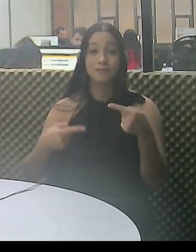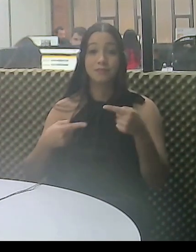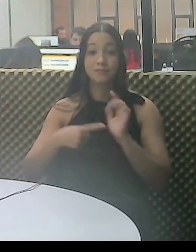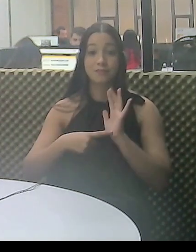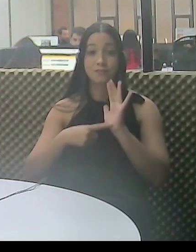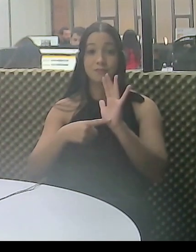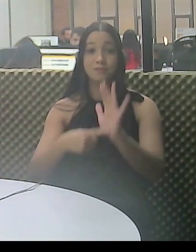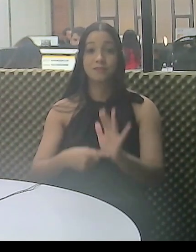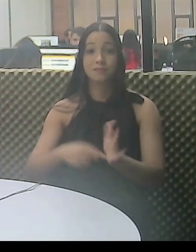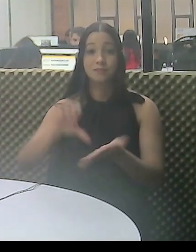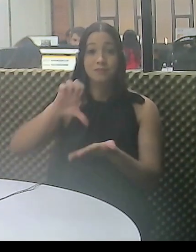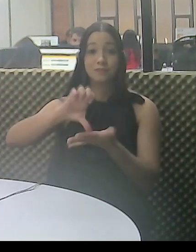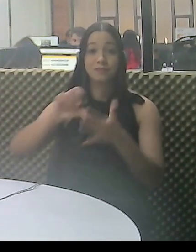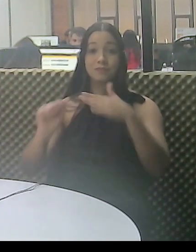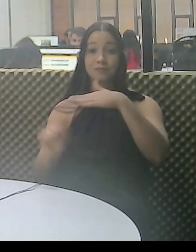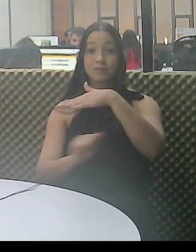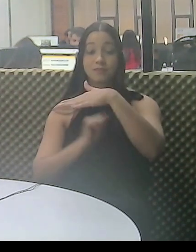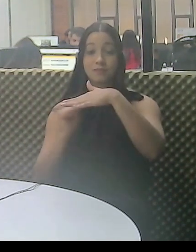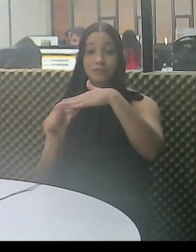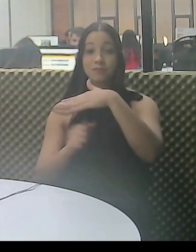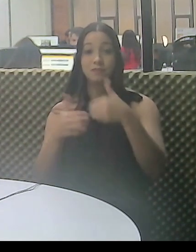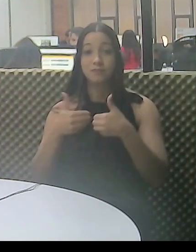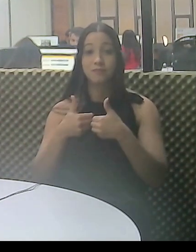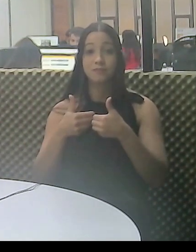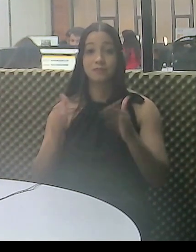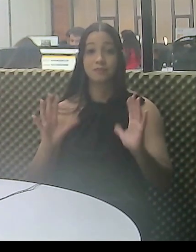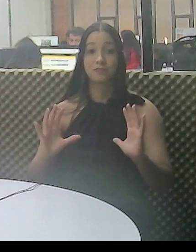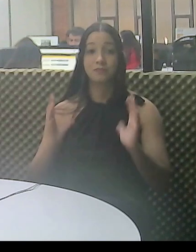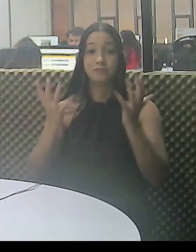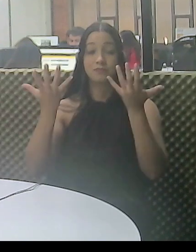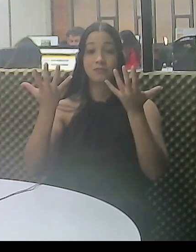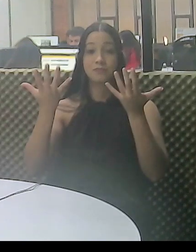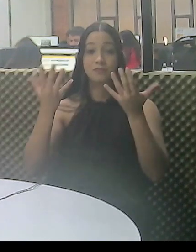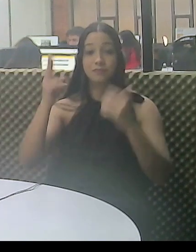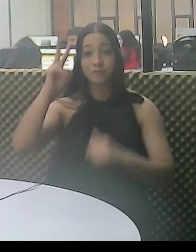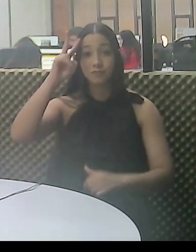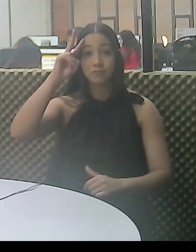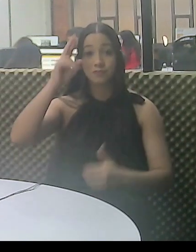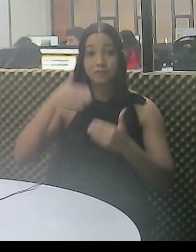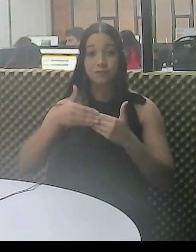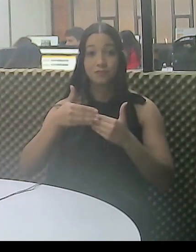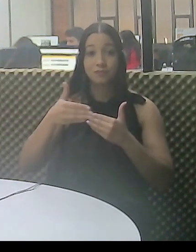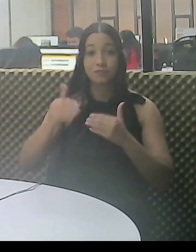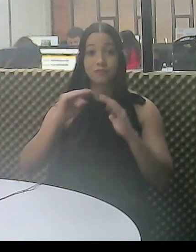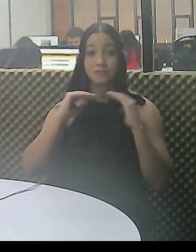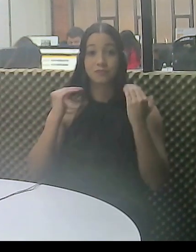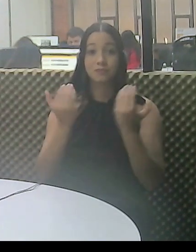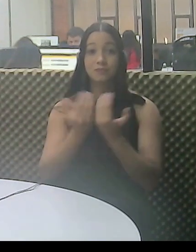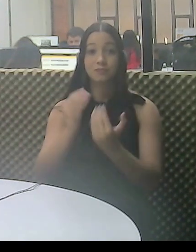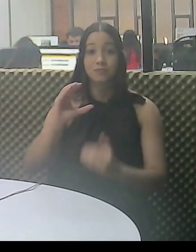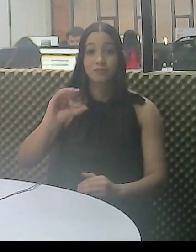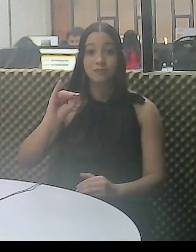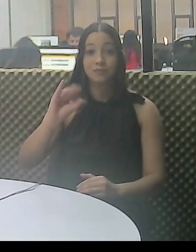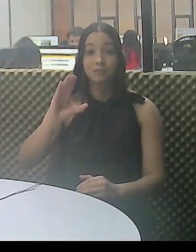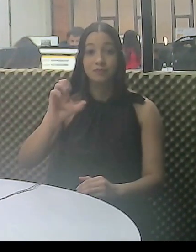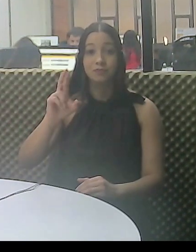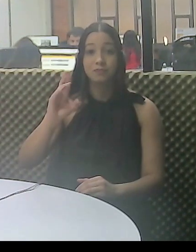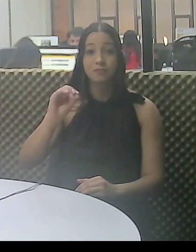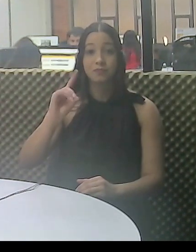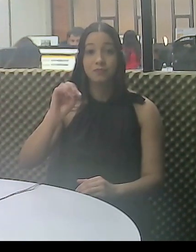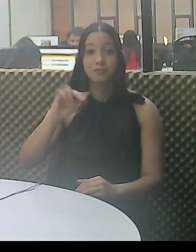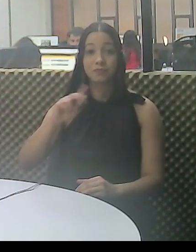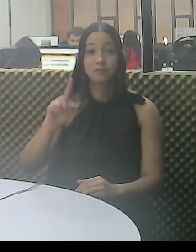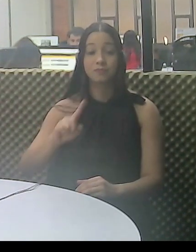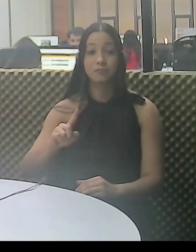na sede da autarquia. Na abertura do evento, que será realizada na próxima segunda-feira, no auditório Cícero Diniz, a partir das